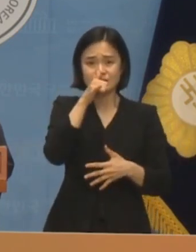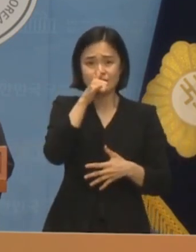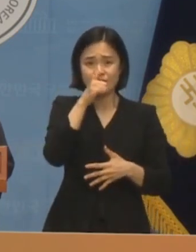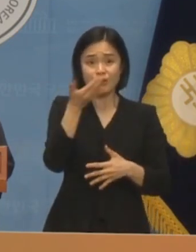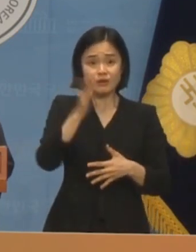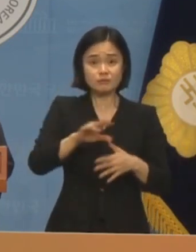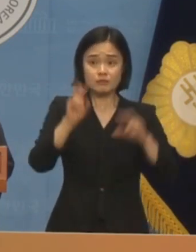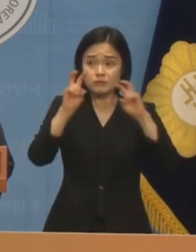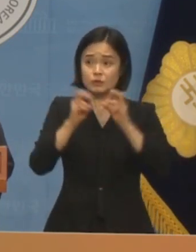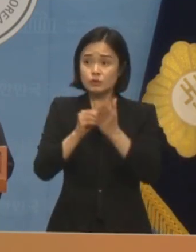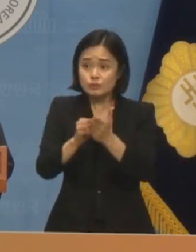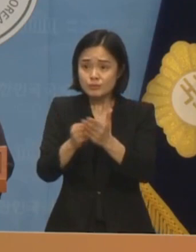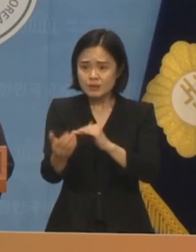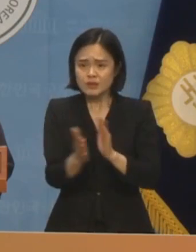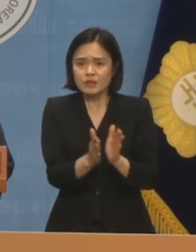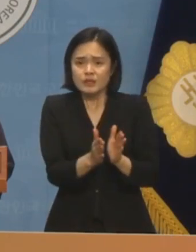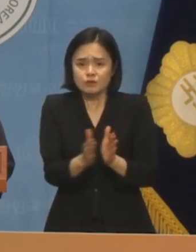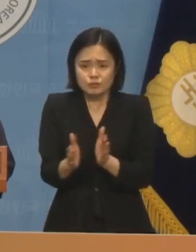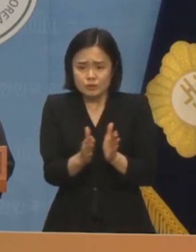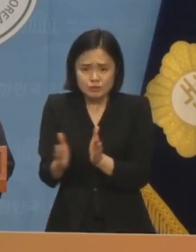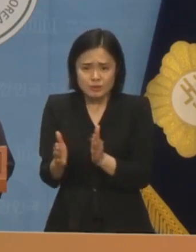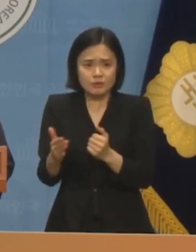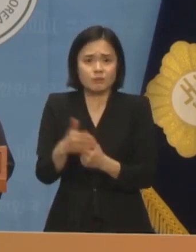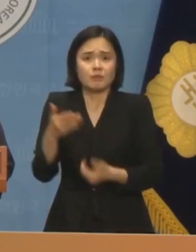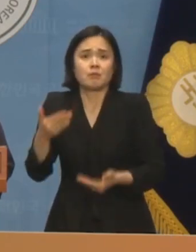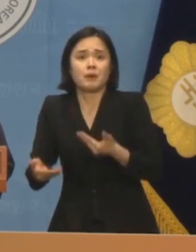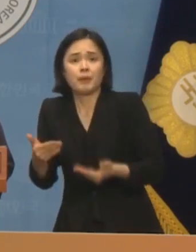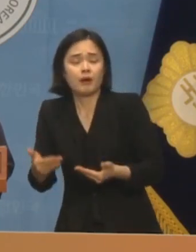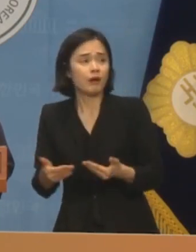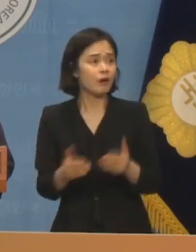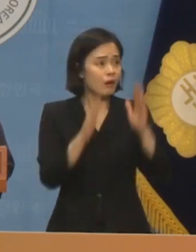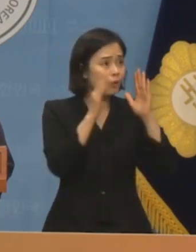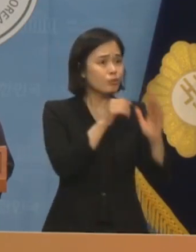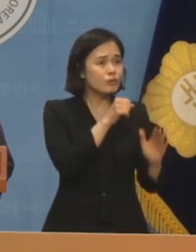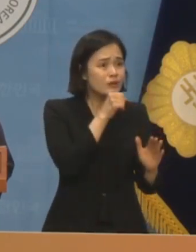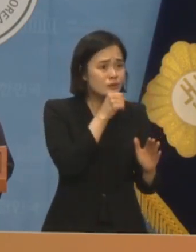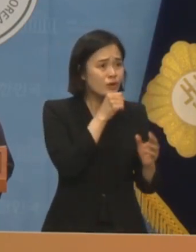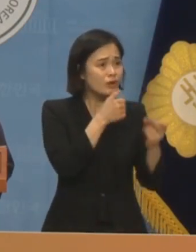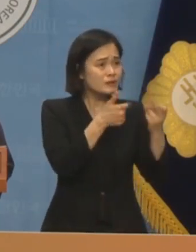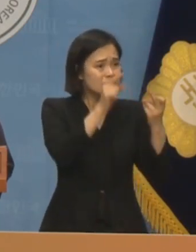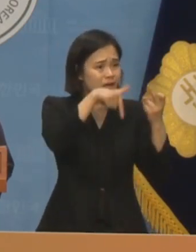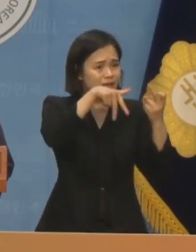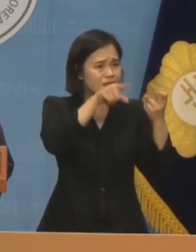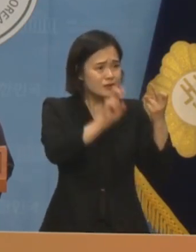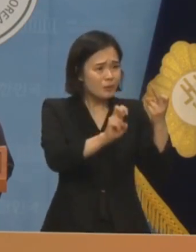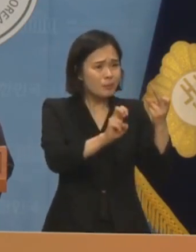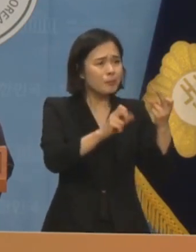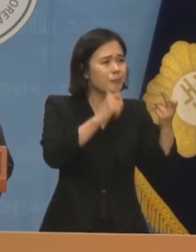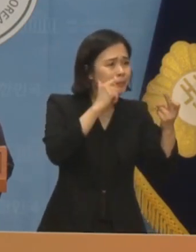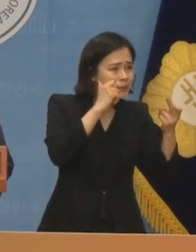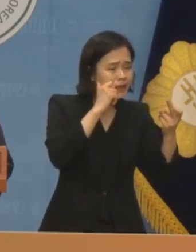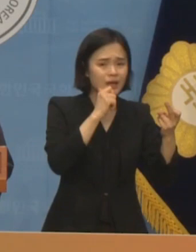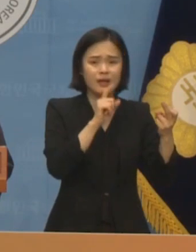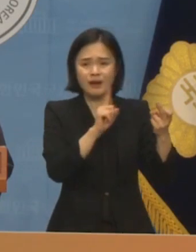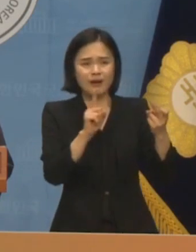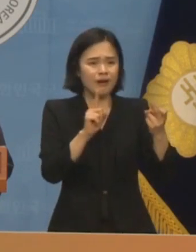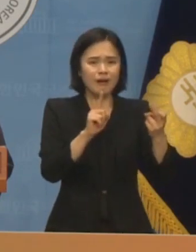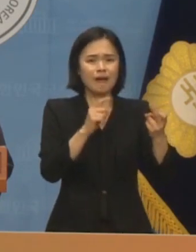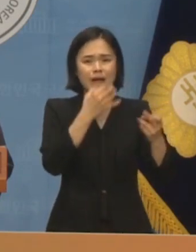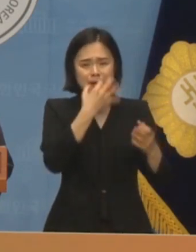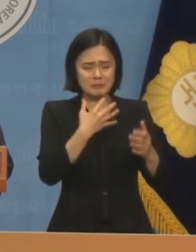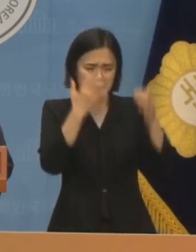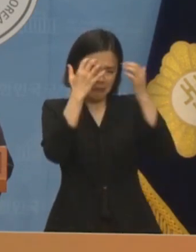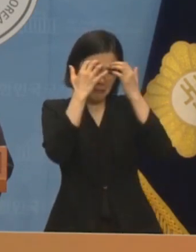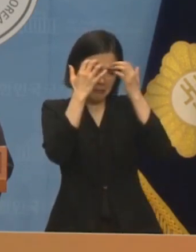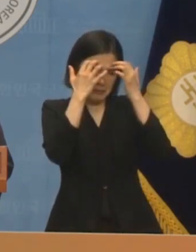이유로 12학점도 듣지 못하고 최소 학점만을 들으며 대학생 신분을 유지해야 하는 학생들이 많았고 지금도